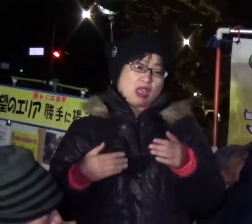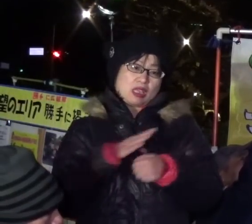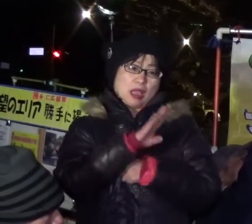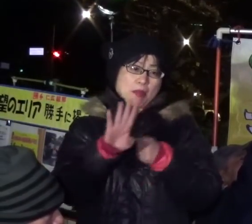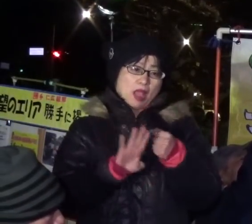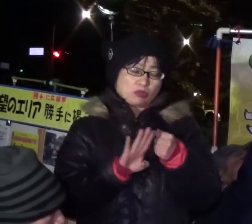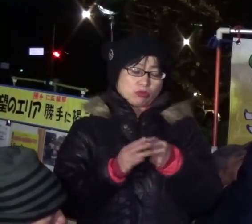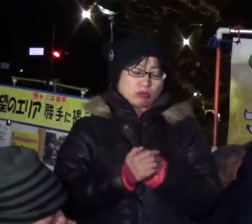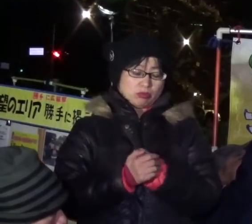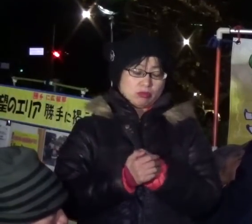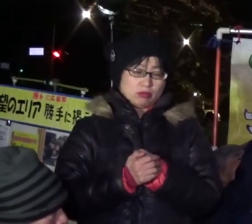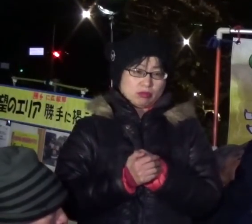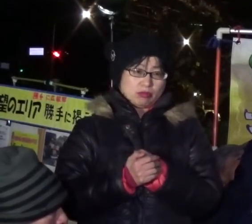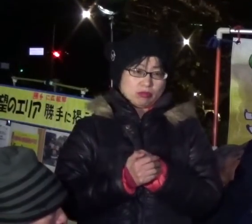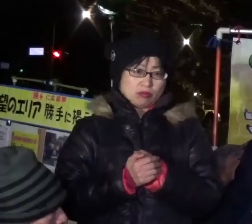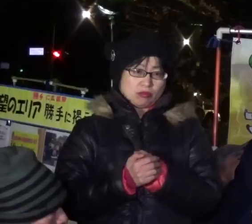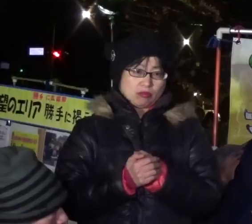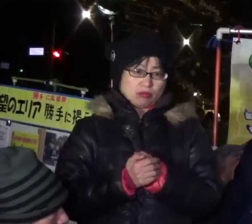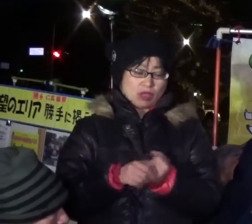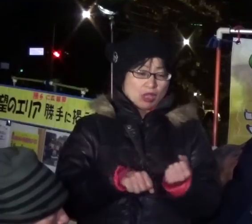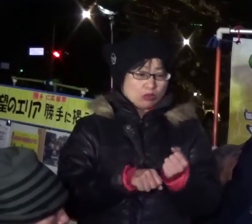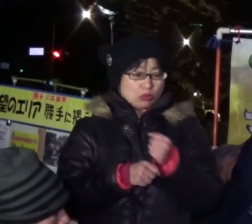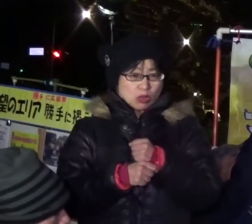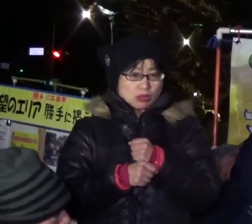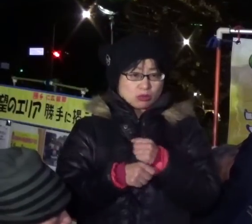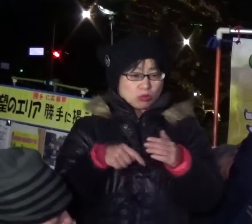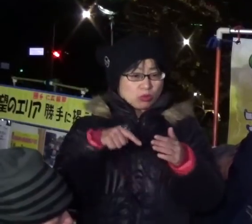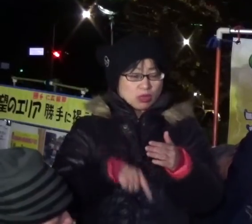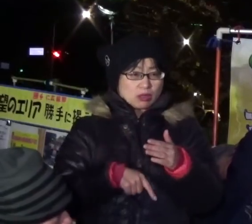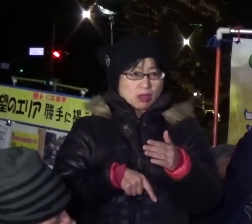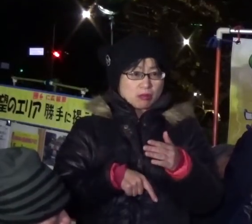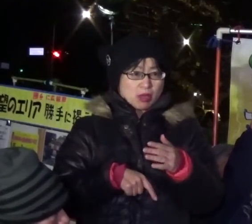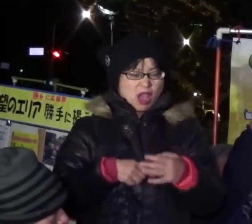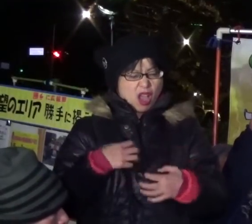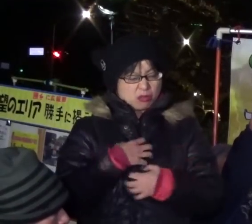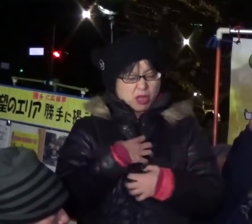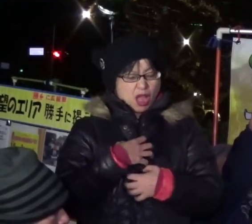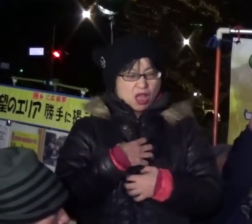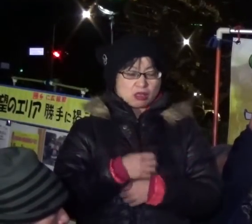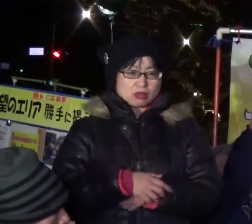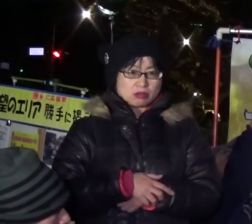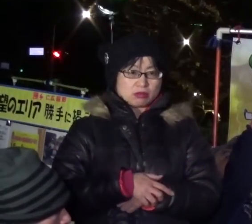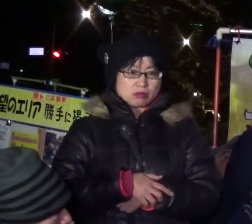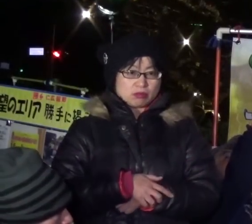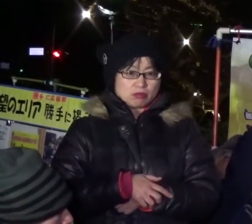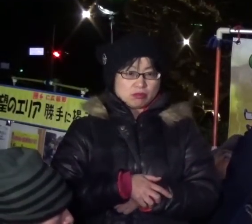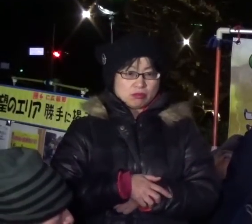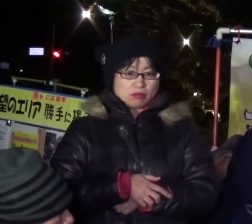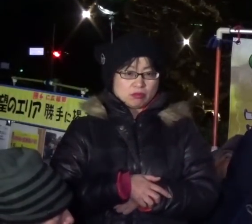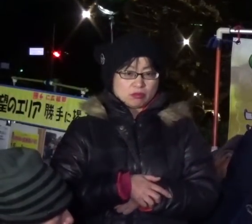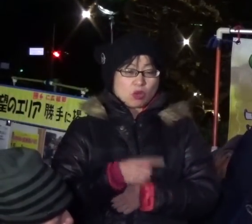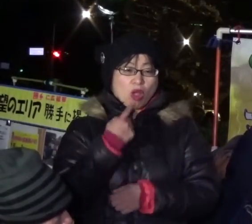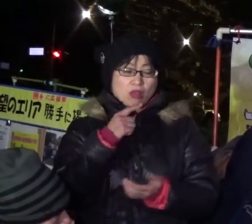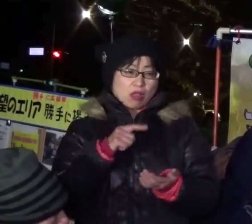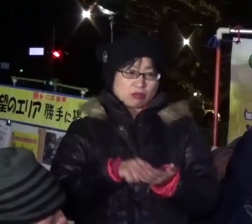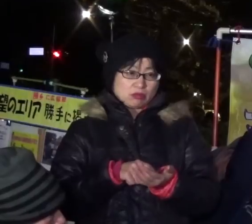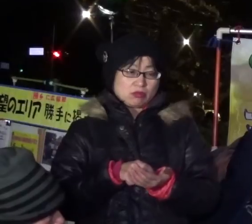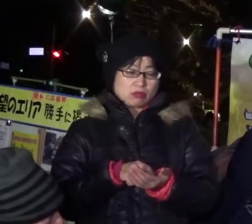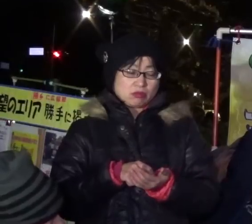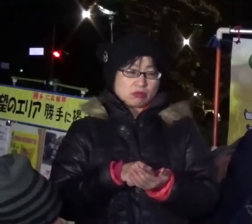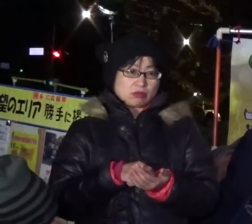を、なかなか動かすこと自体確かに非常に危険だし、そう簡単にと言います